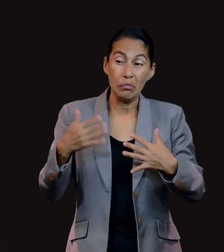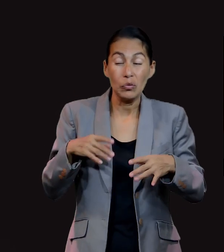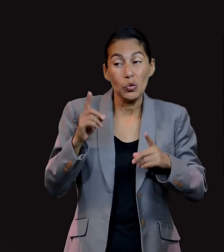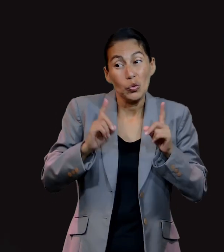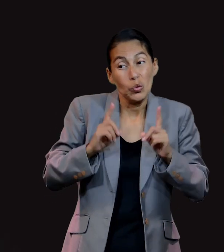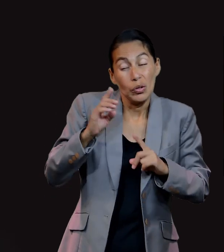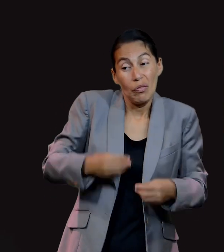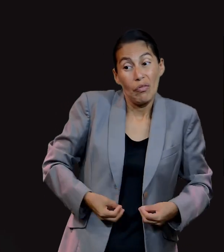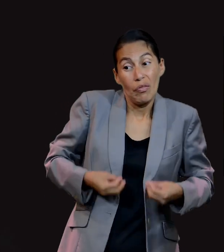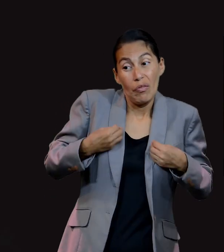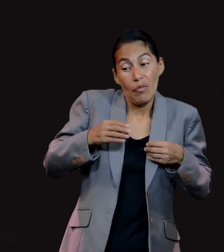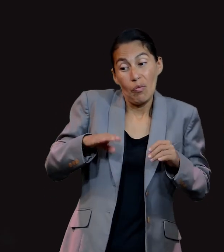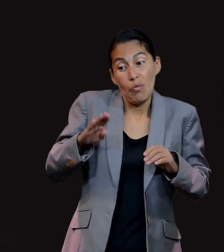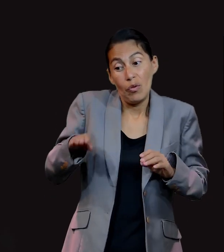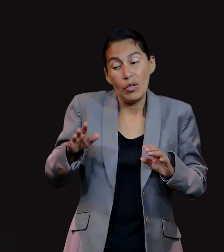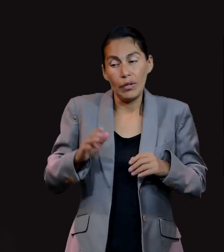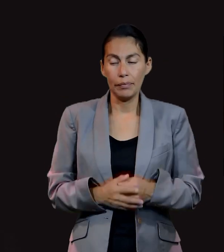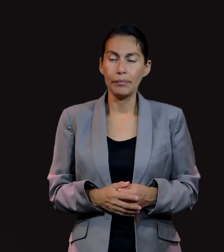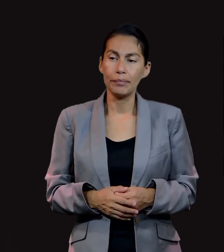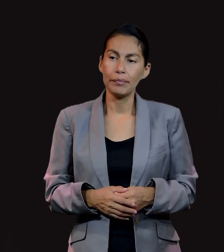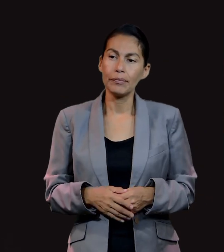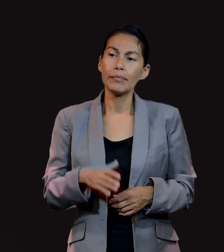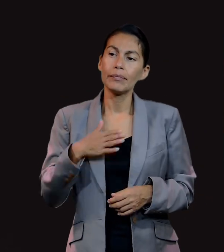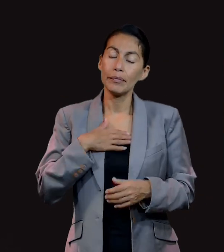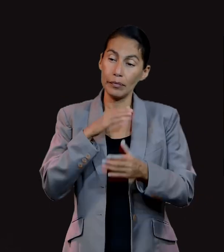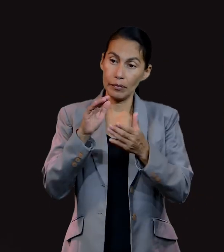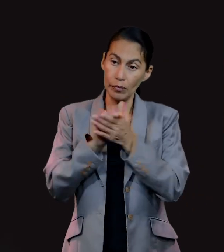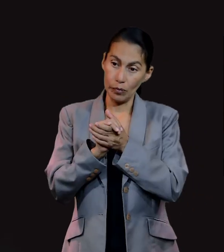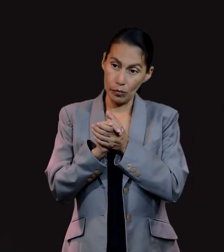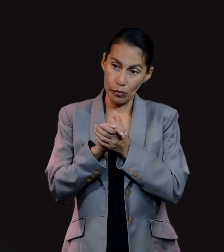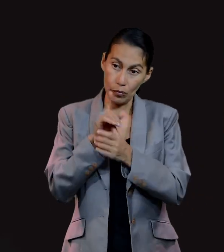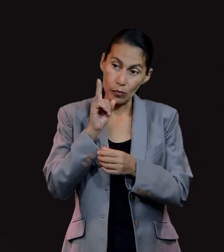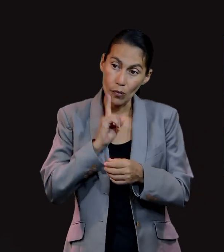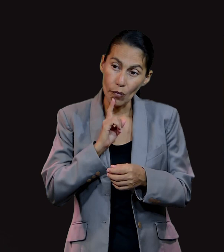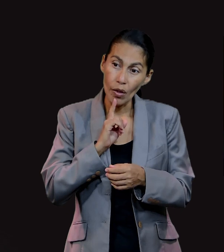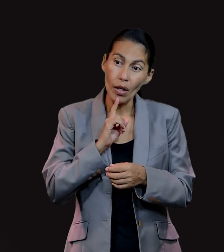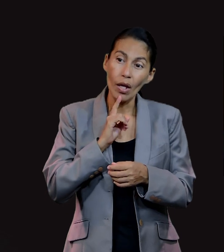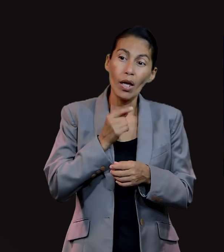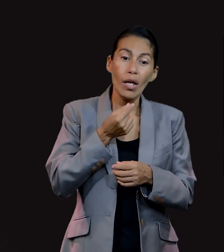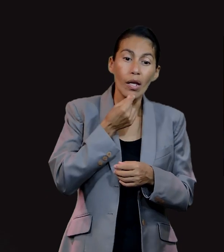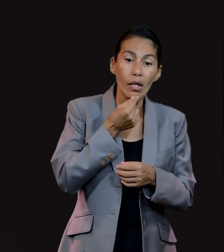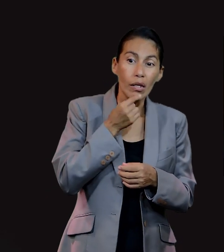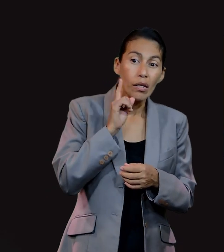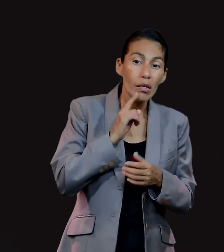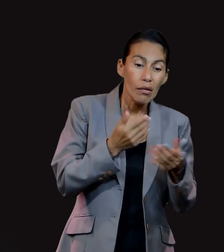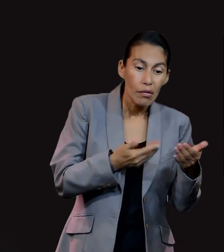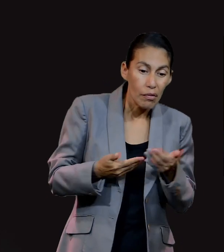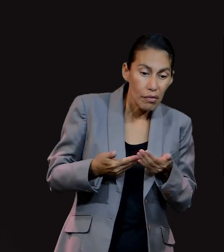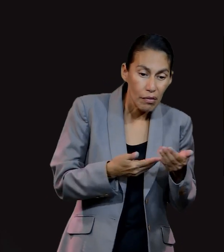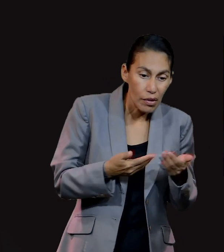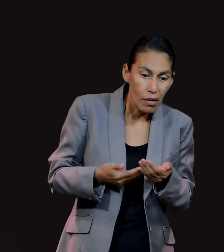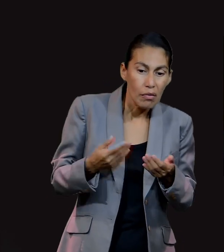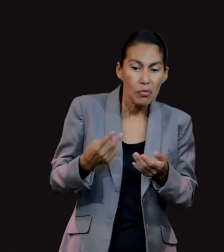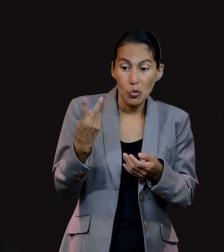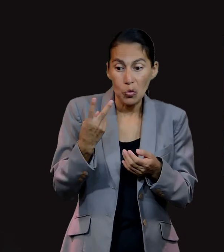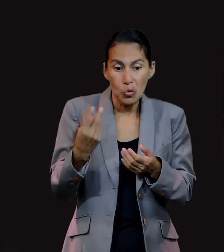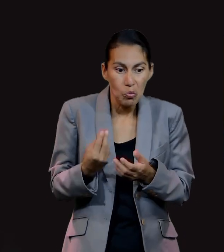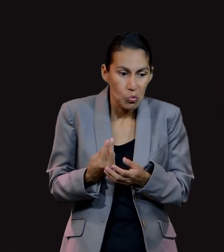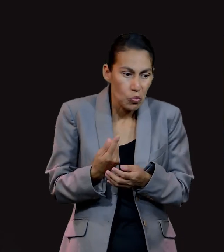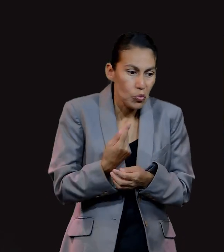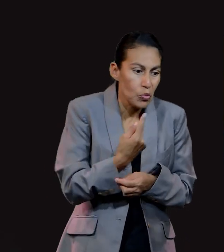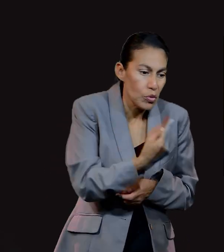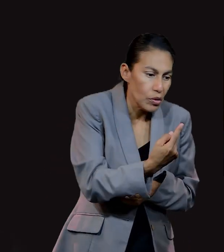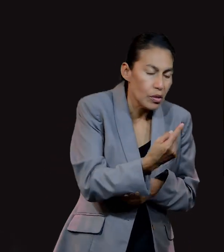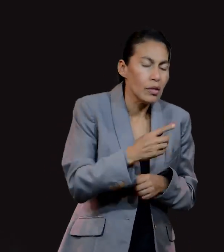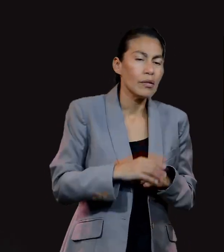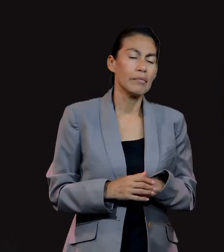le llamaron ella estuvo ahí vivía mi esposa vivíamos cerca de la casa incluso iba con una bebita y aún así la dejaron entrar para que